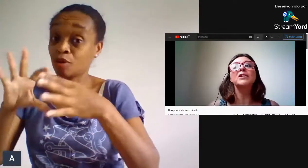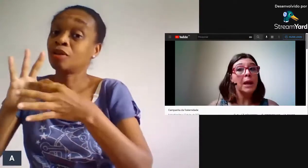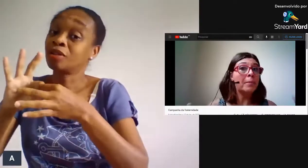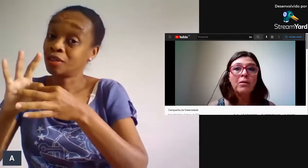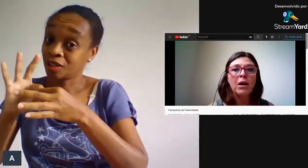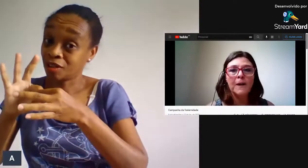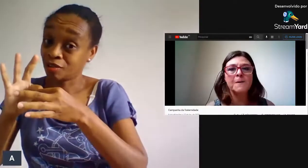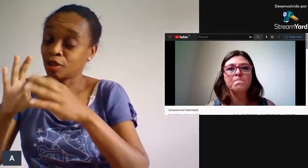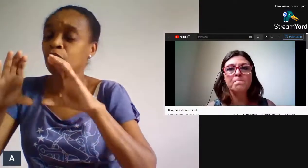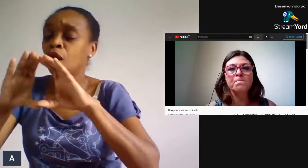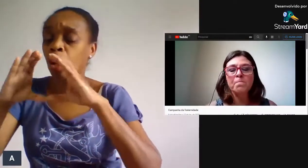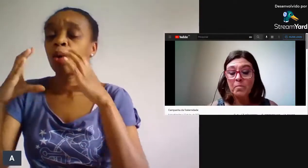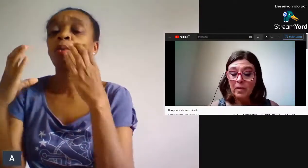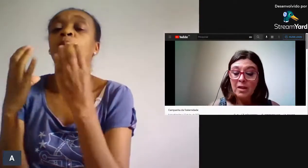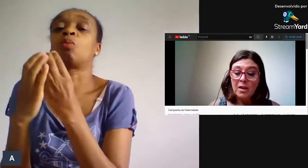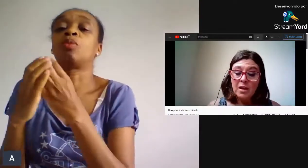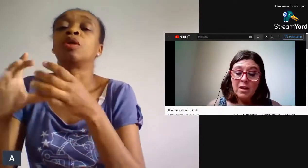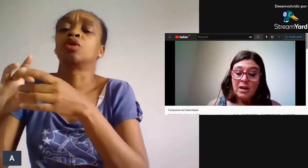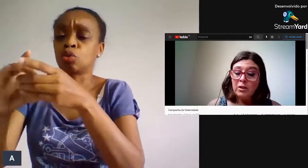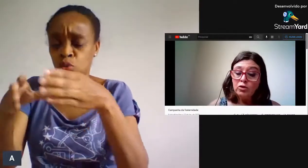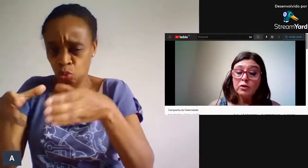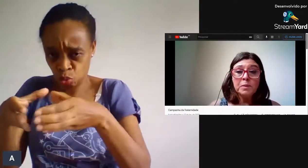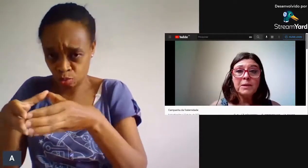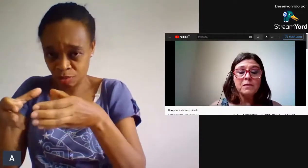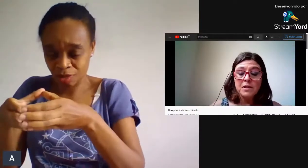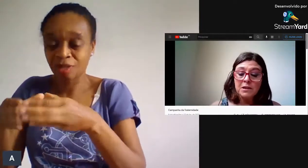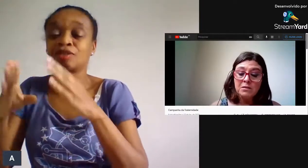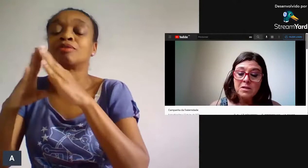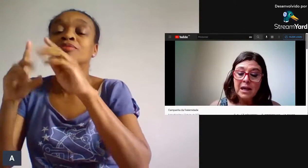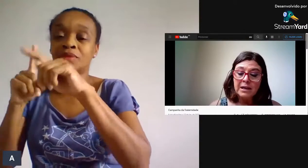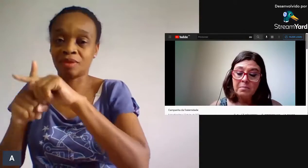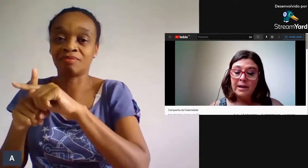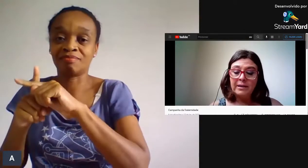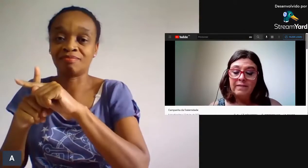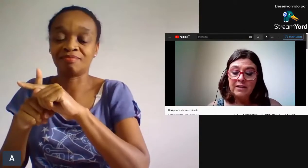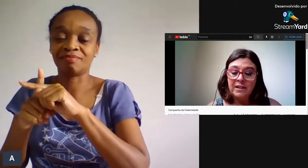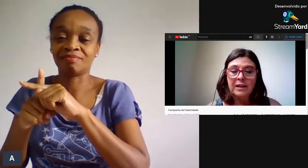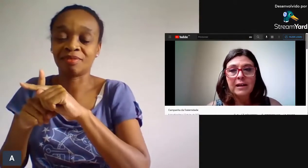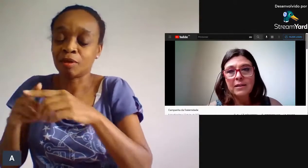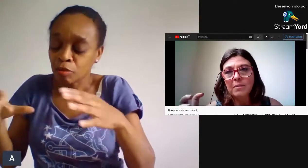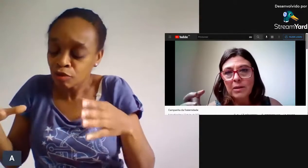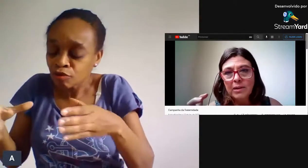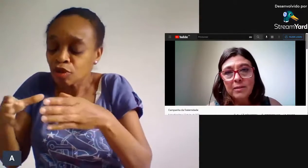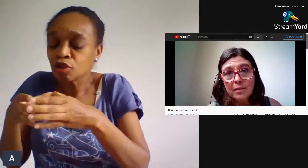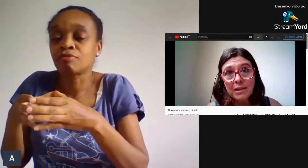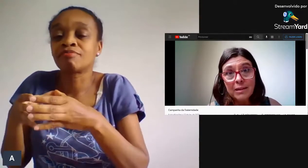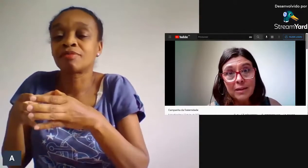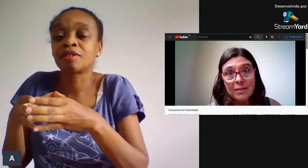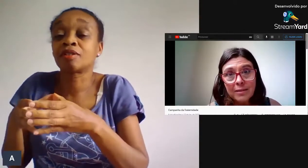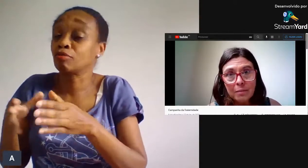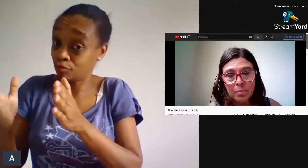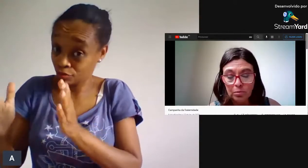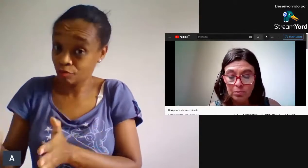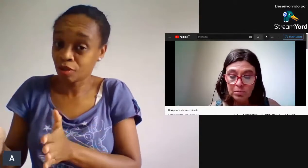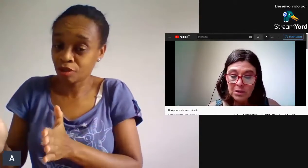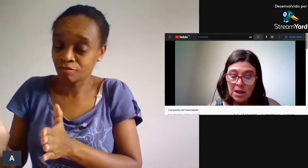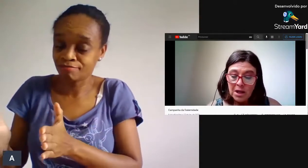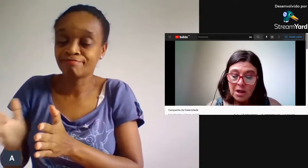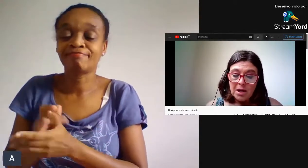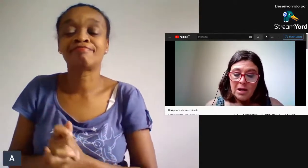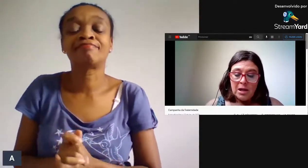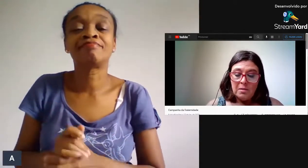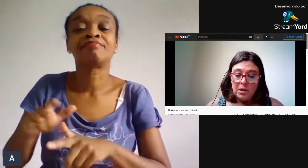da comunidade, que é a paróquia. Então, os 2 primeiros anos, a campanha da fraternidade trabalhou em cima desse